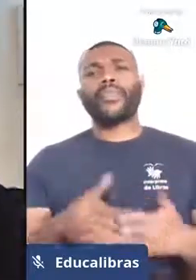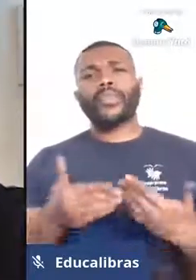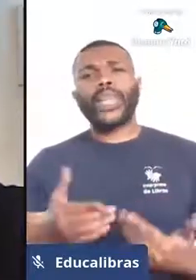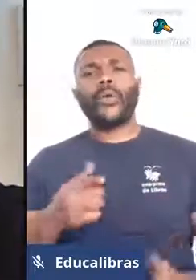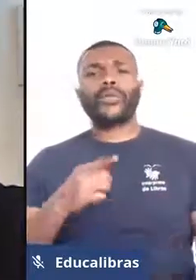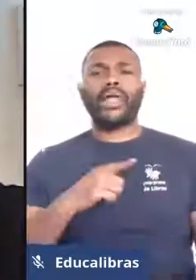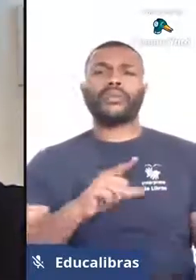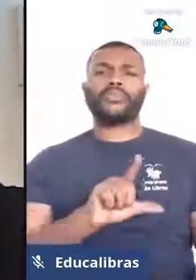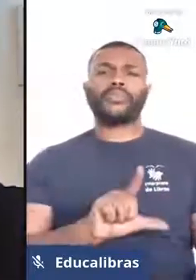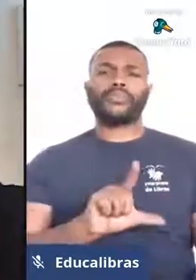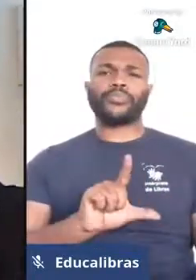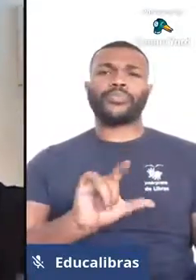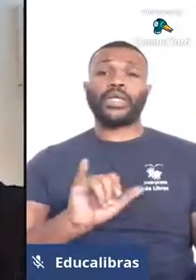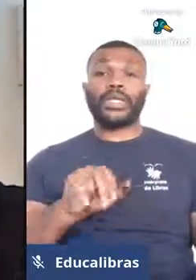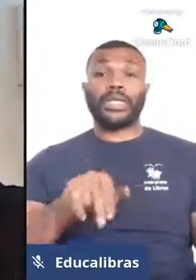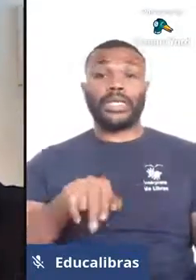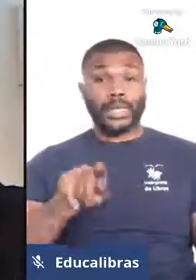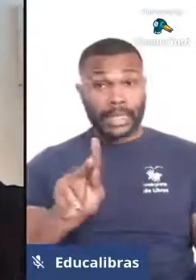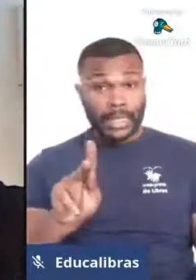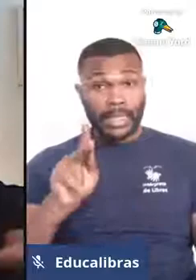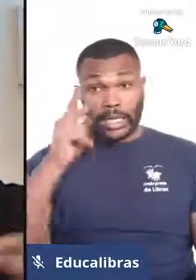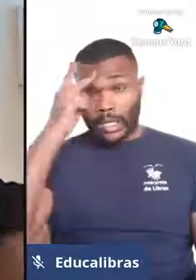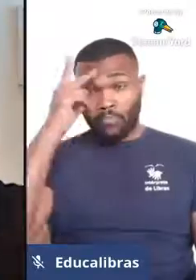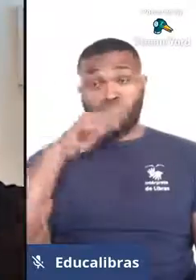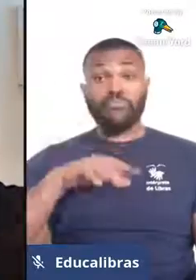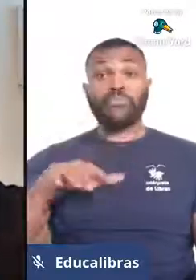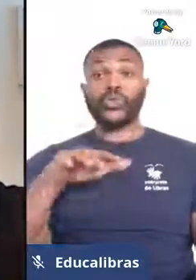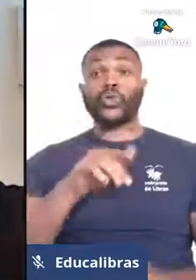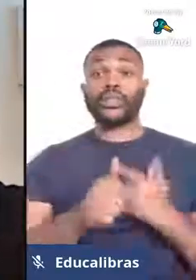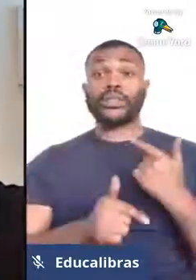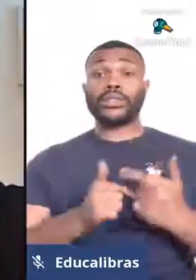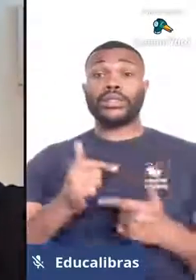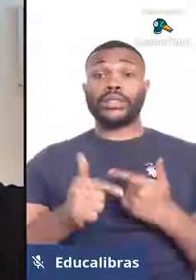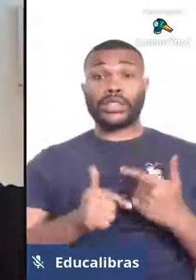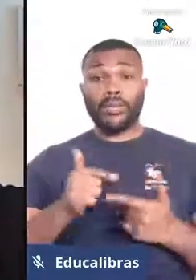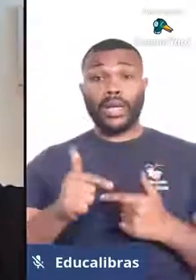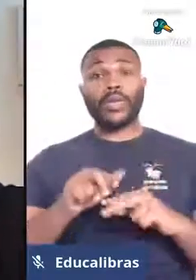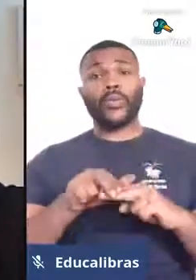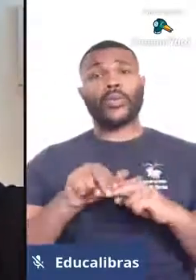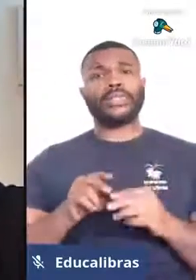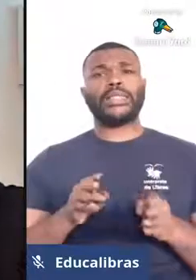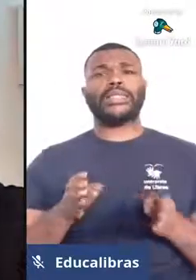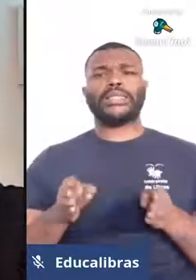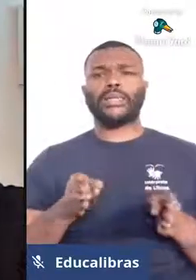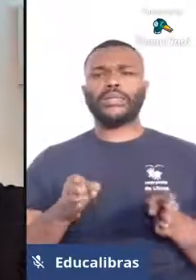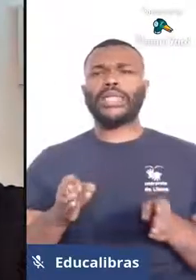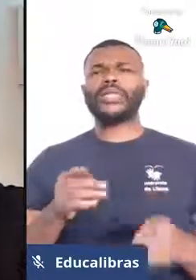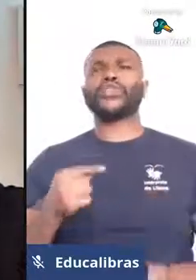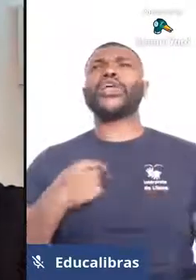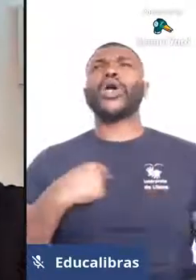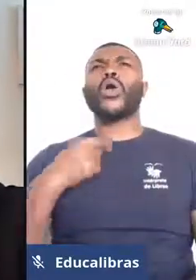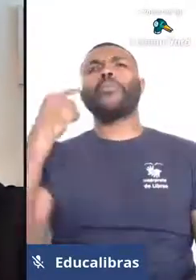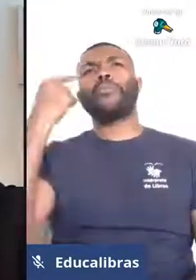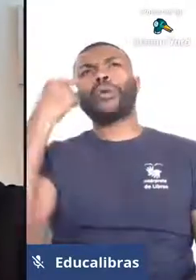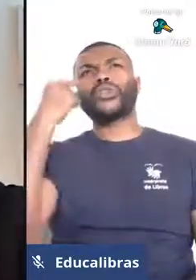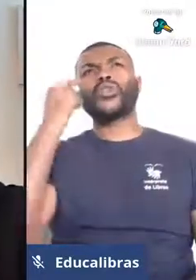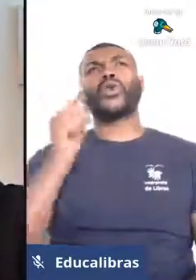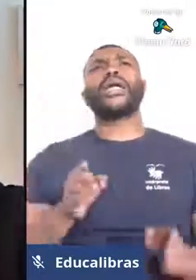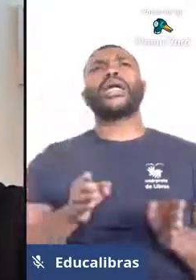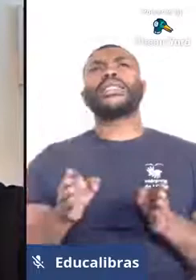tem pessoas trabalhando pela acessibilidade. Então, eu acho que acessibilidade é para